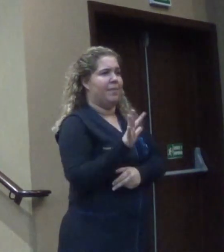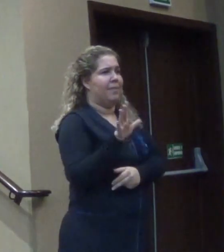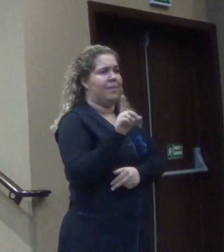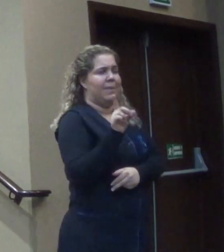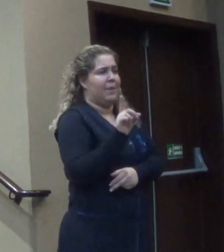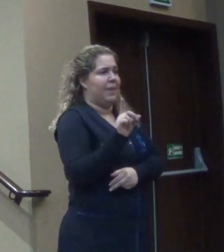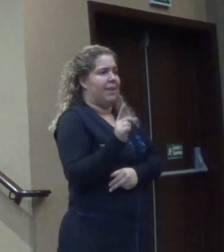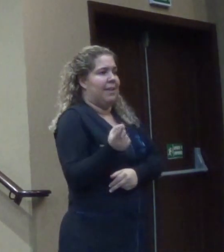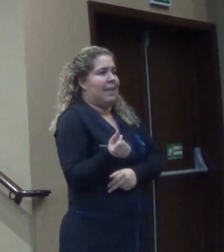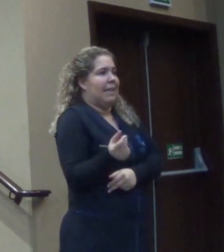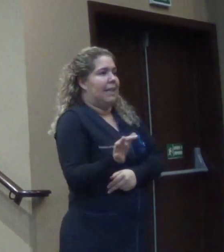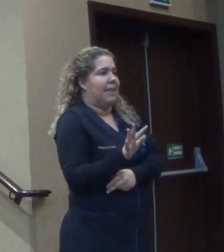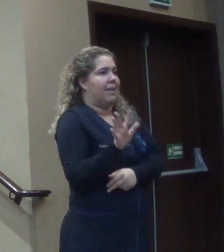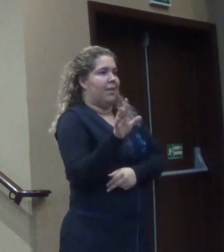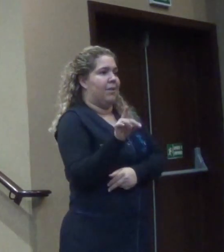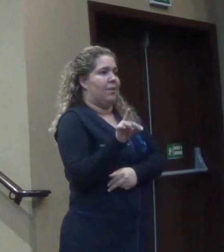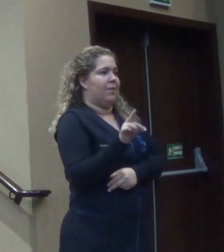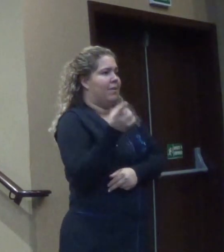Os homens